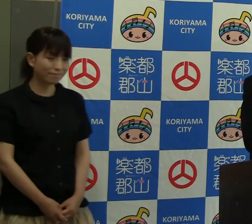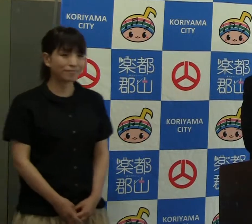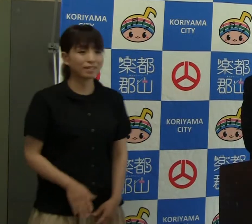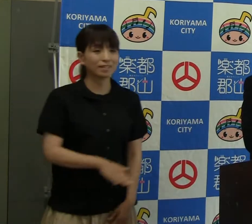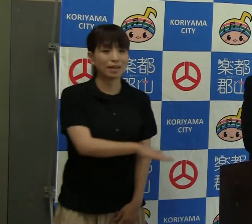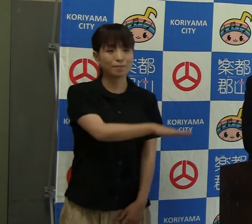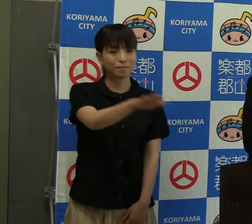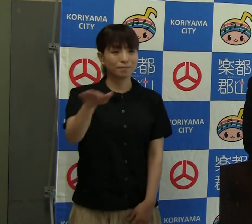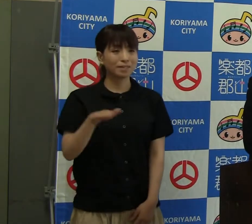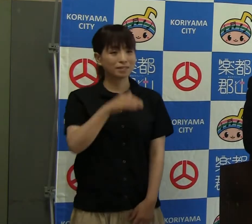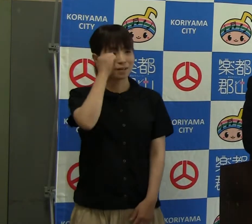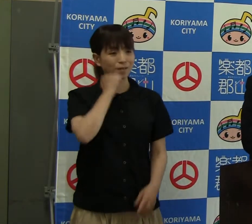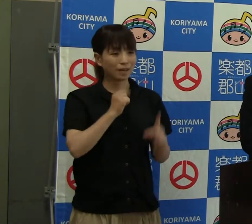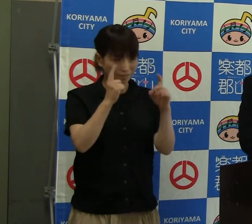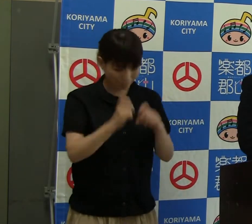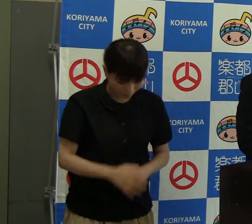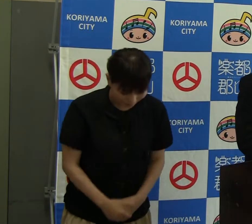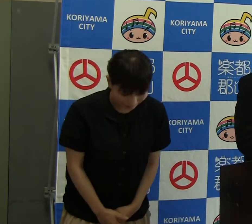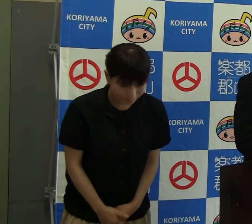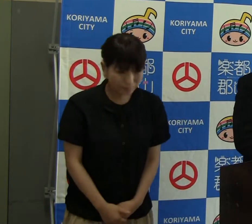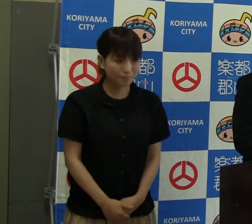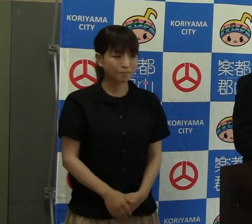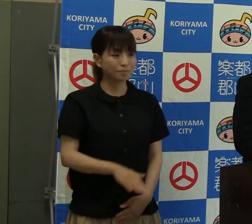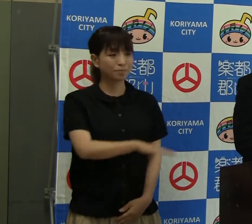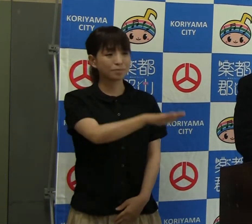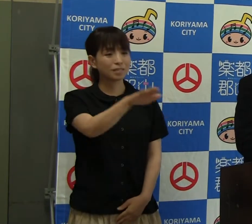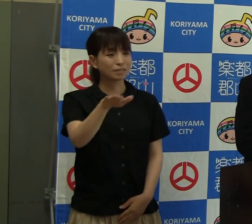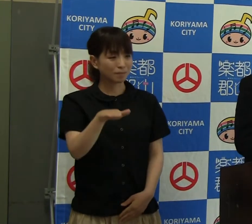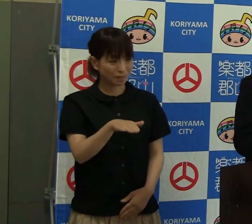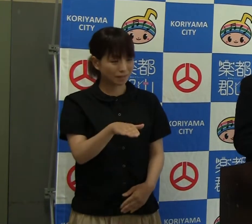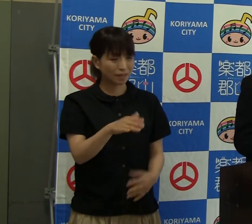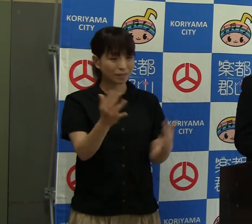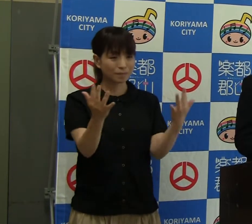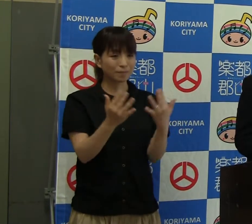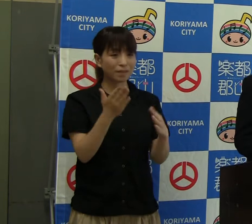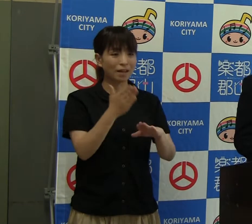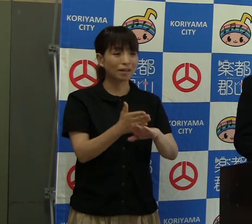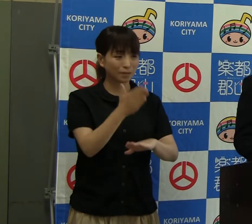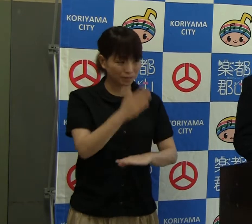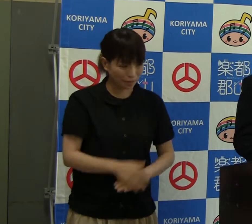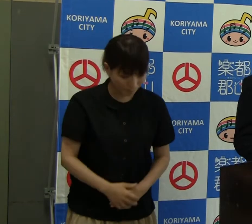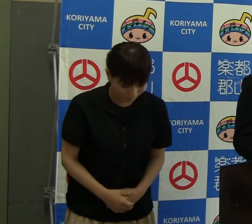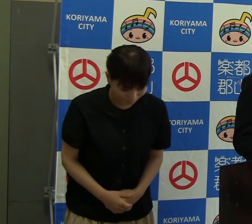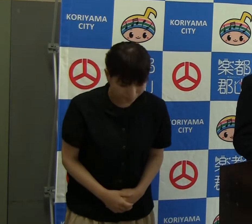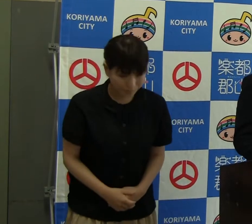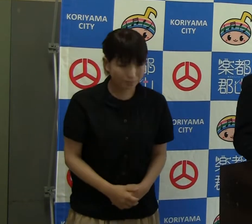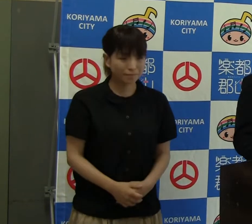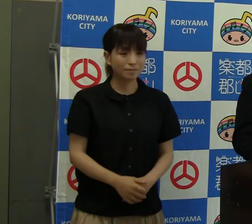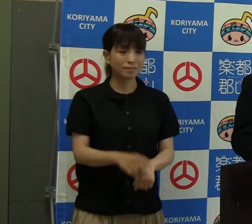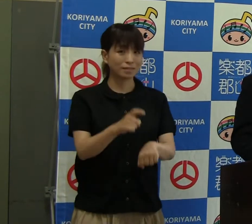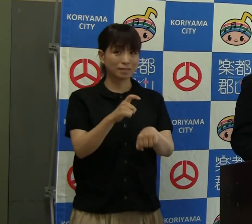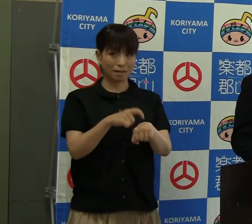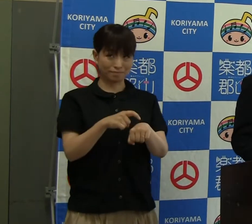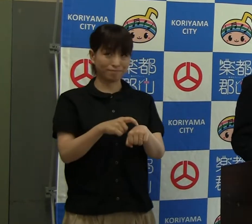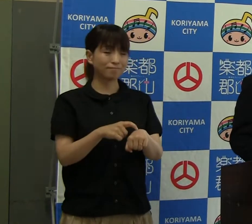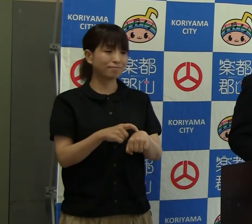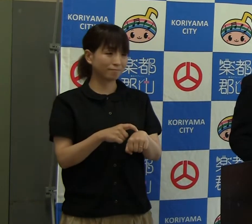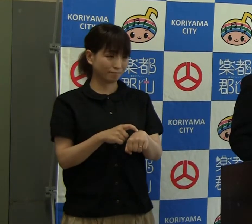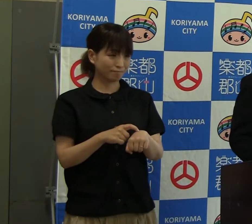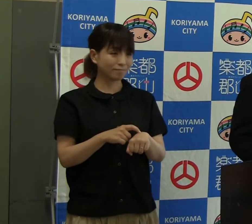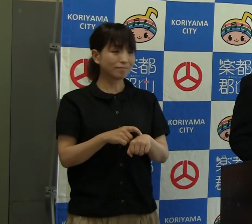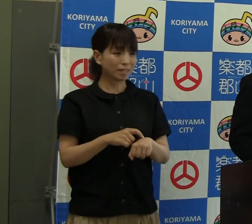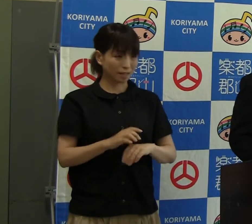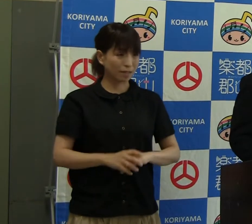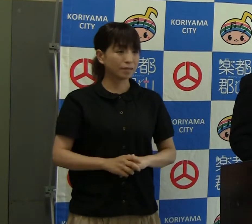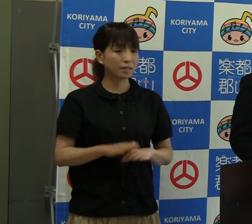皆様おはようございます。記者の皆様にはお集まりいただきましたが、定刻ですので、これより、